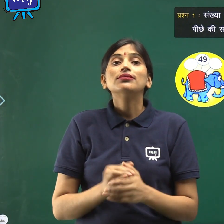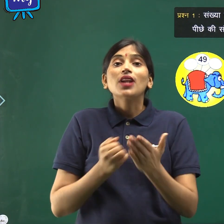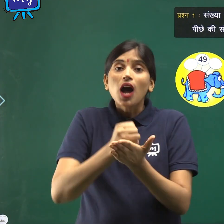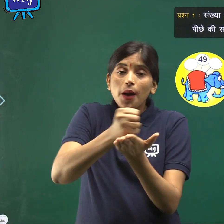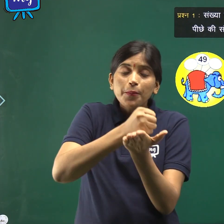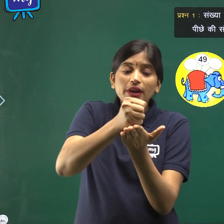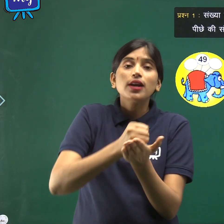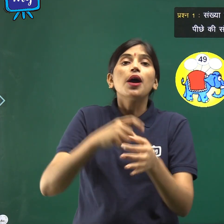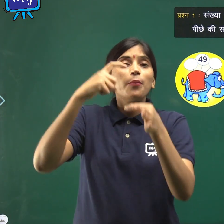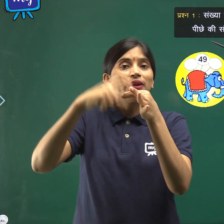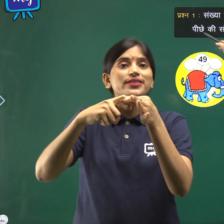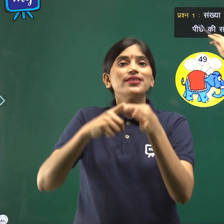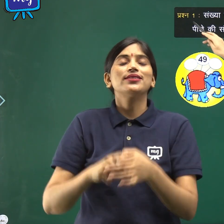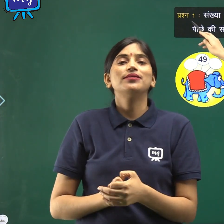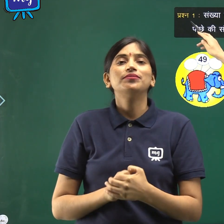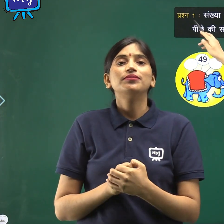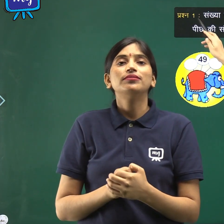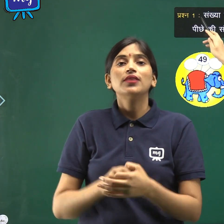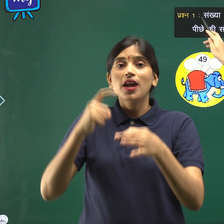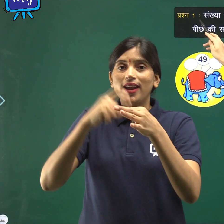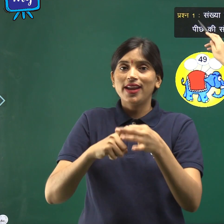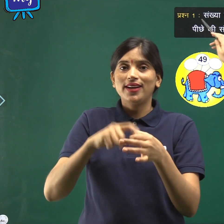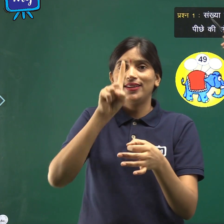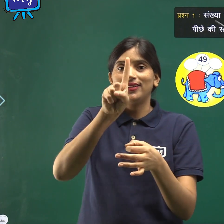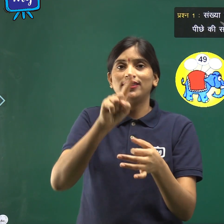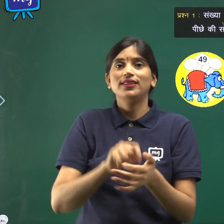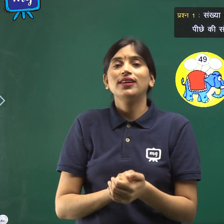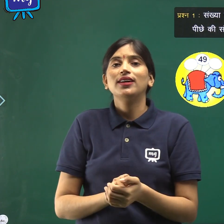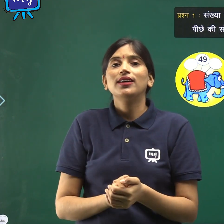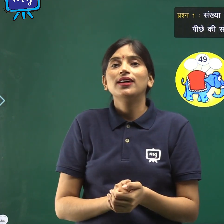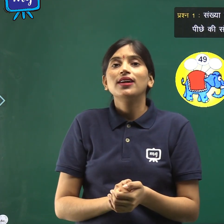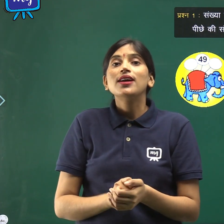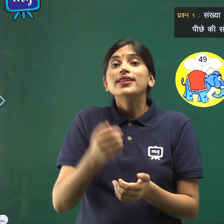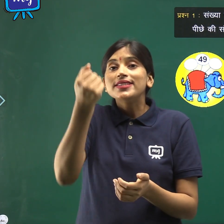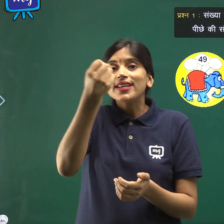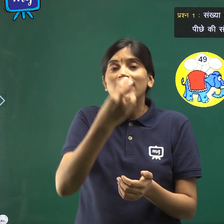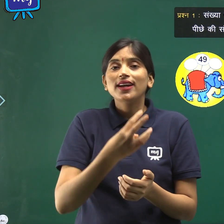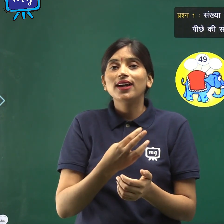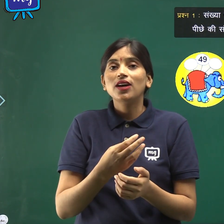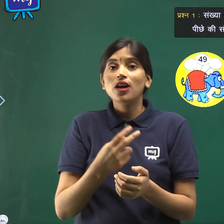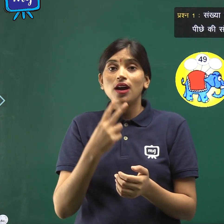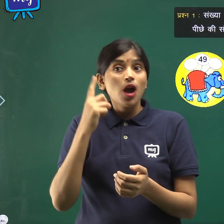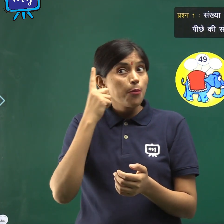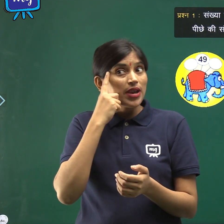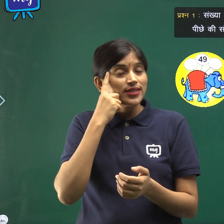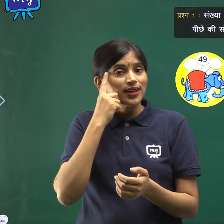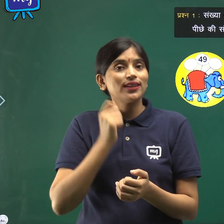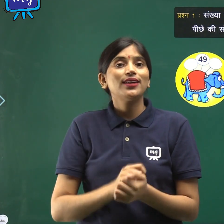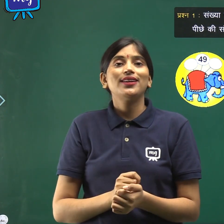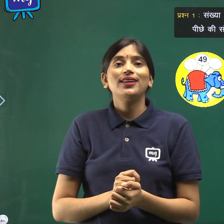अभ्यास प्रश्न, प्रश्न 1, संख्या पहचान